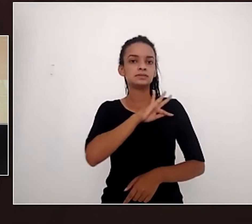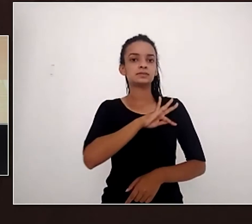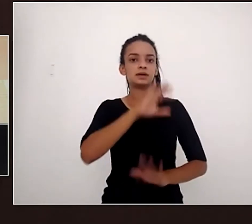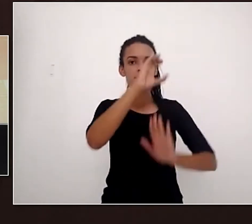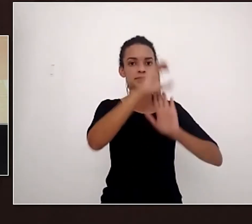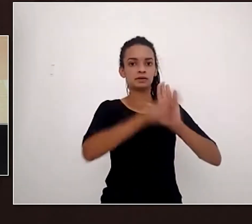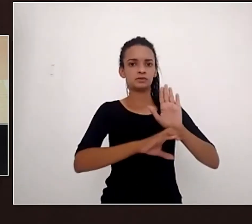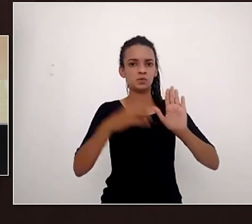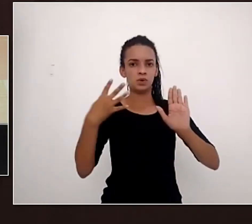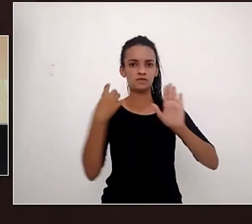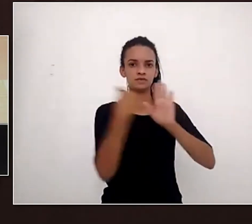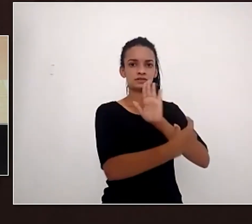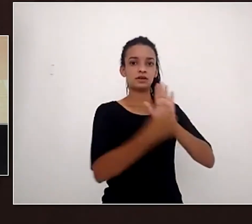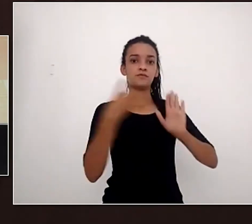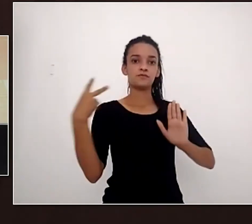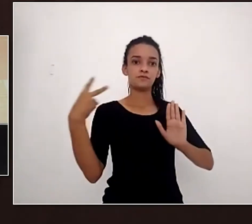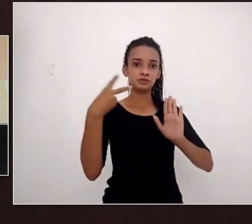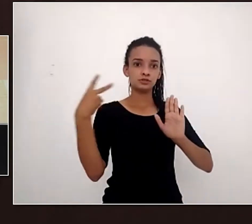4:22.